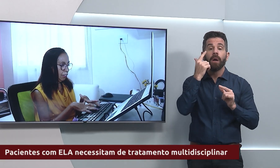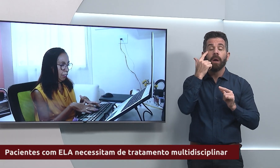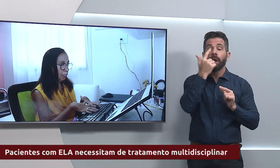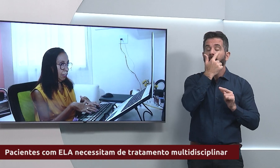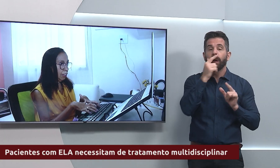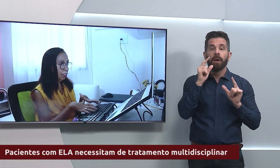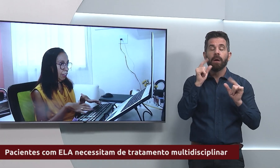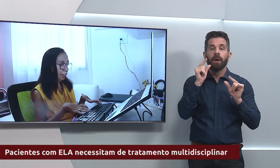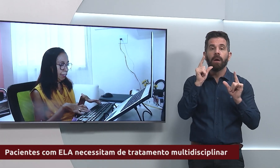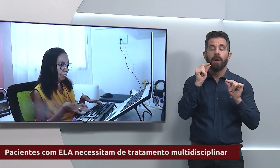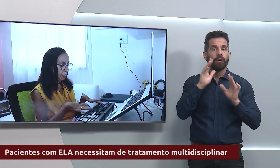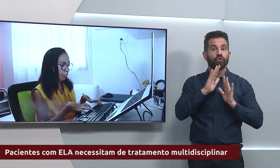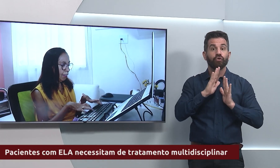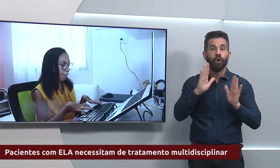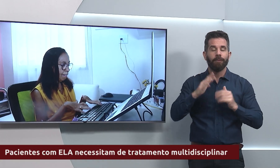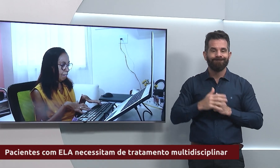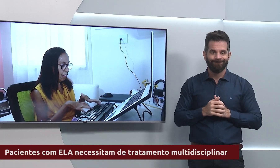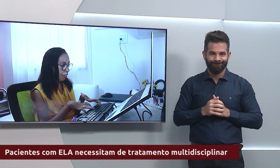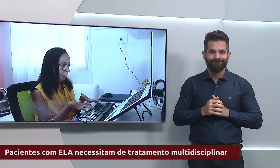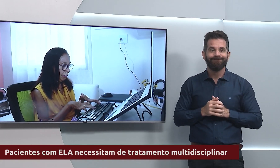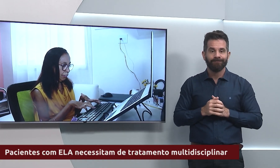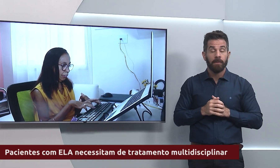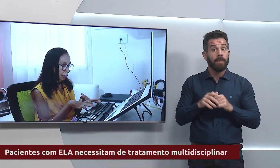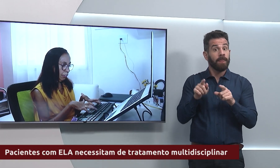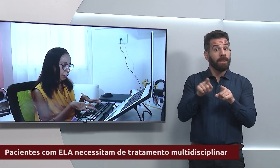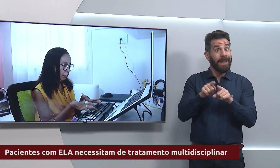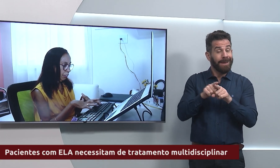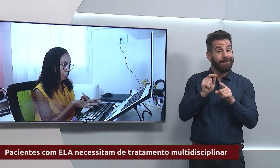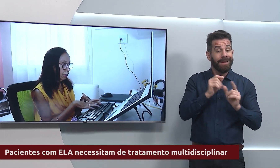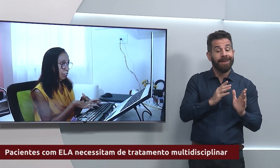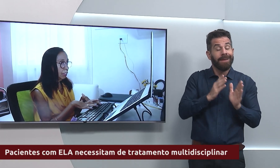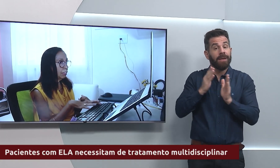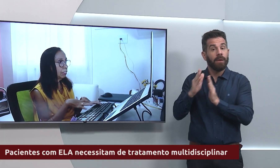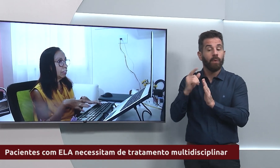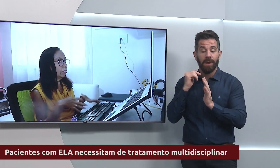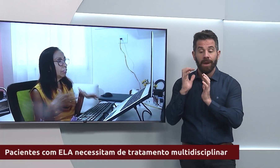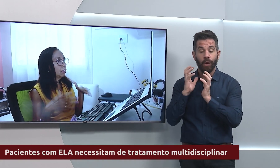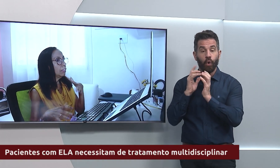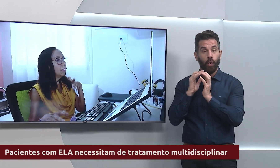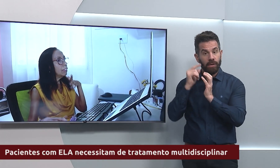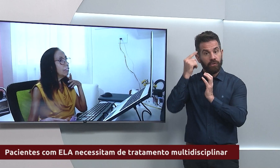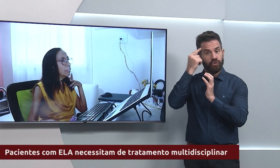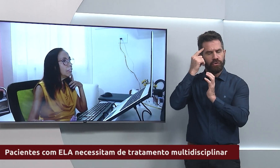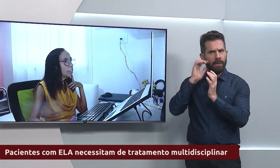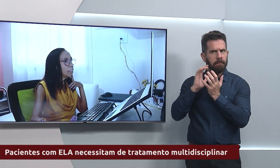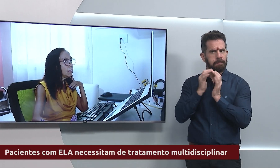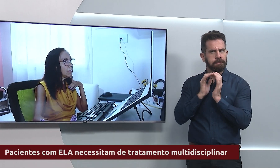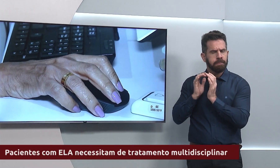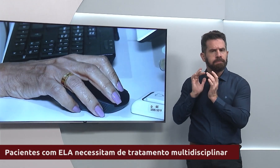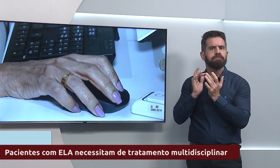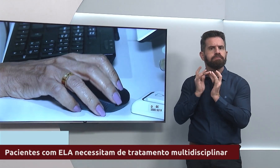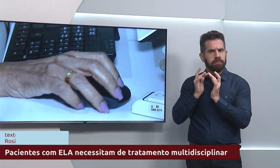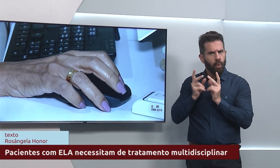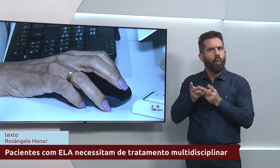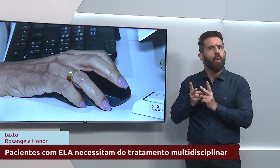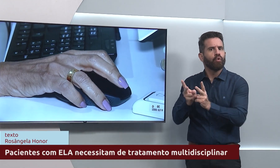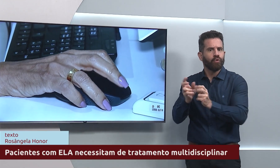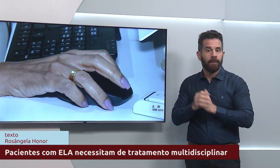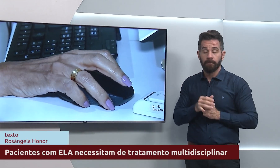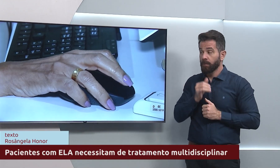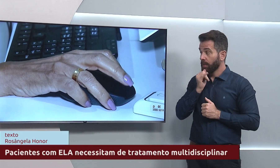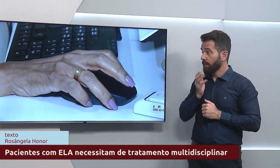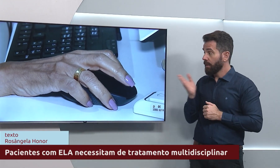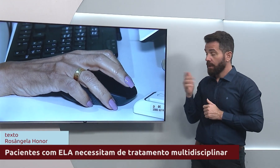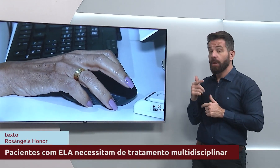tempo, o paciente fica com a capacidade cognitiva intacta. A Rosângela, por exemplo, continua trabalhando